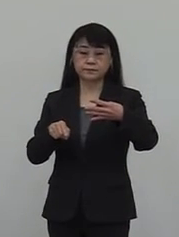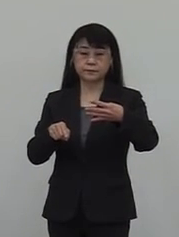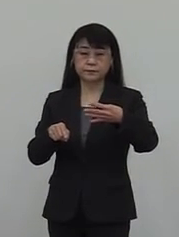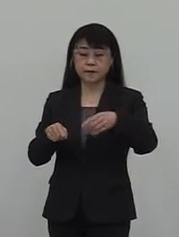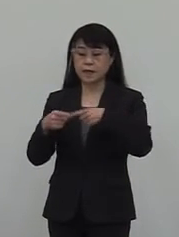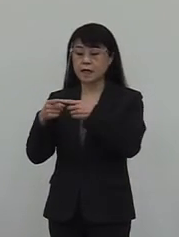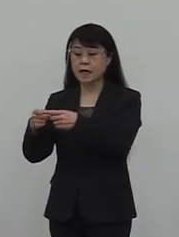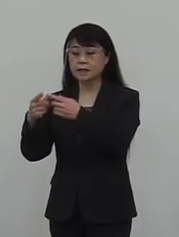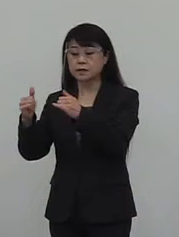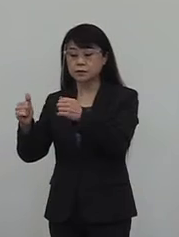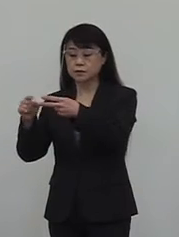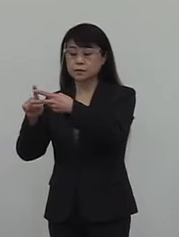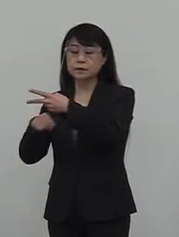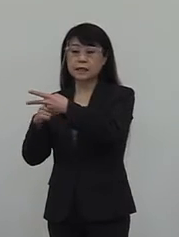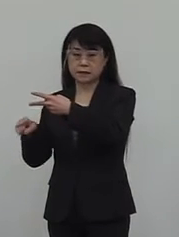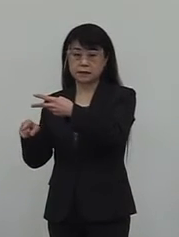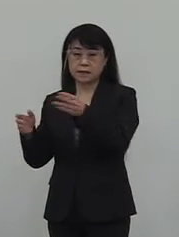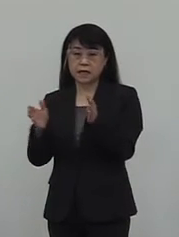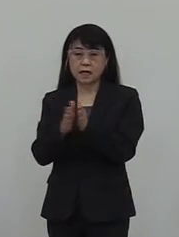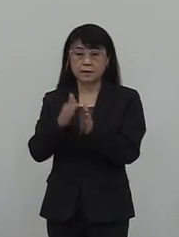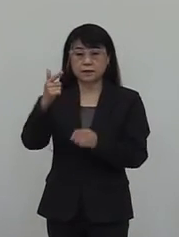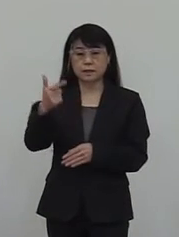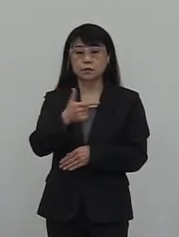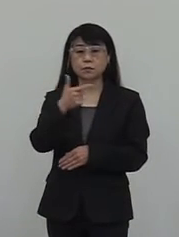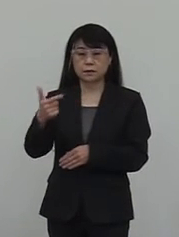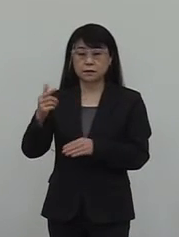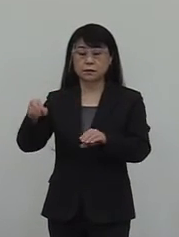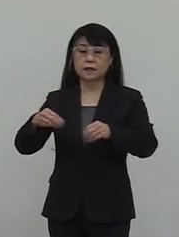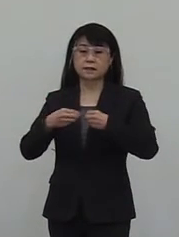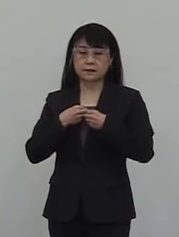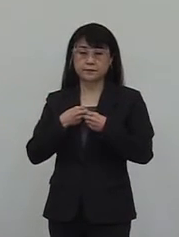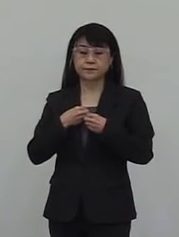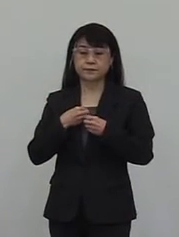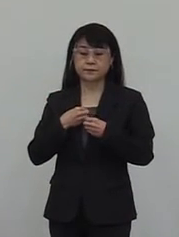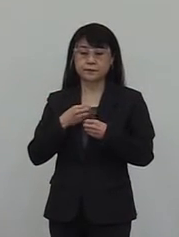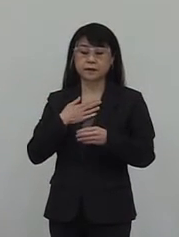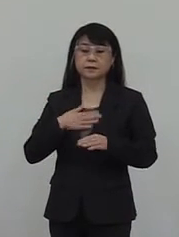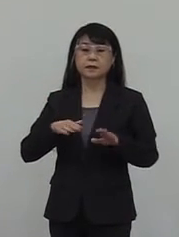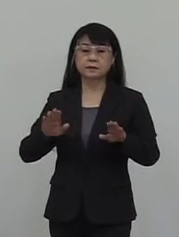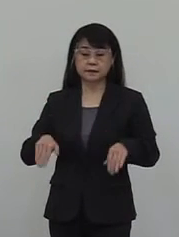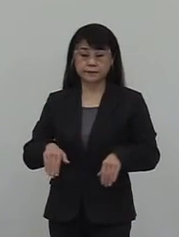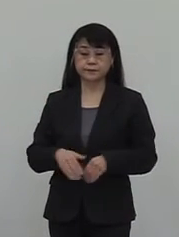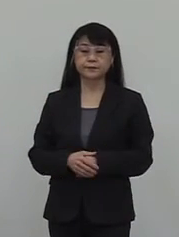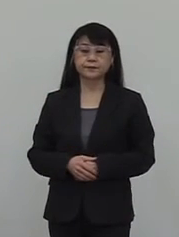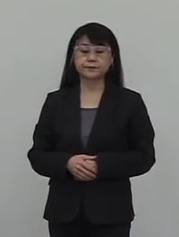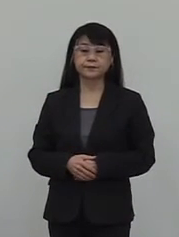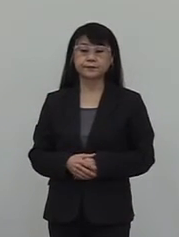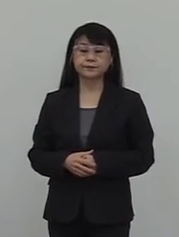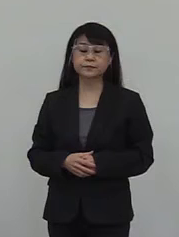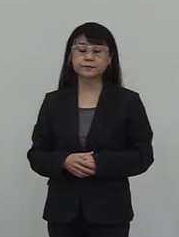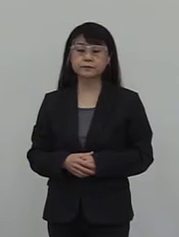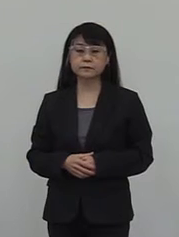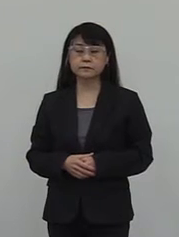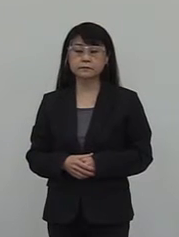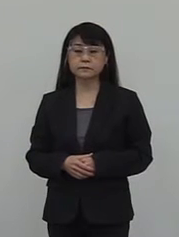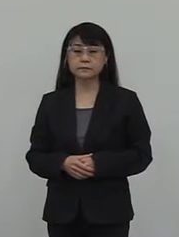から入所者2名、計6名の感染が確認されたものでございます。